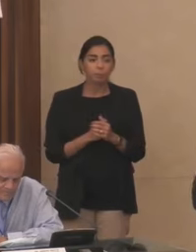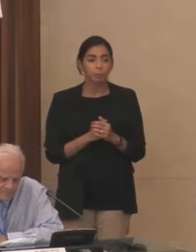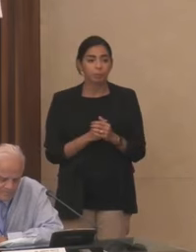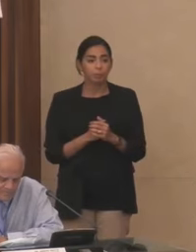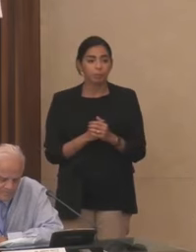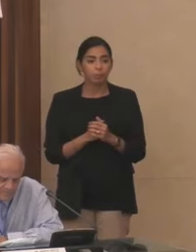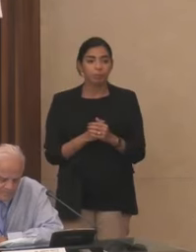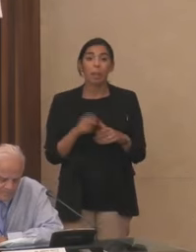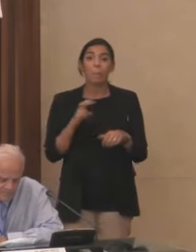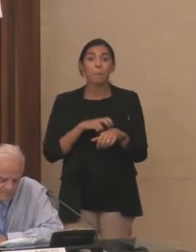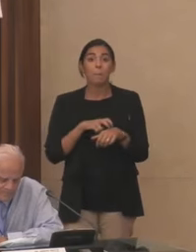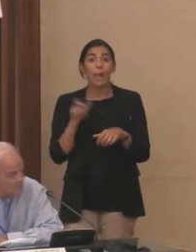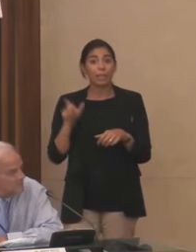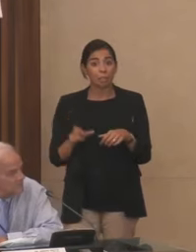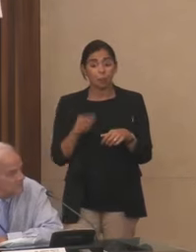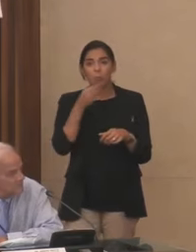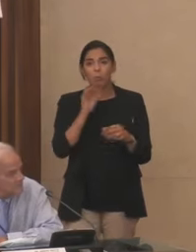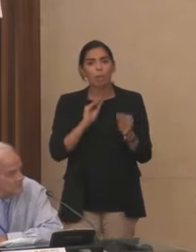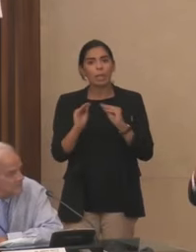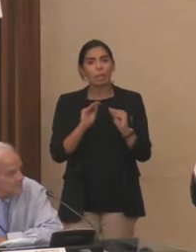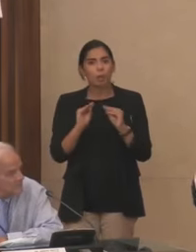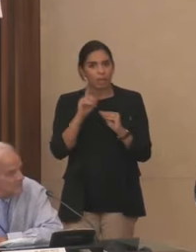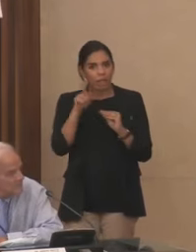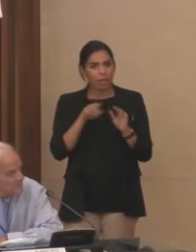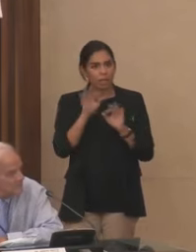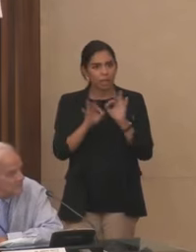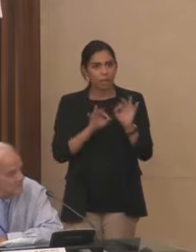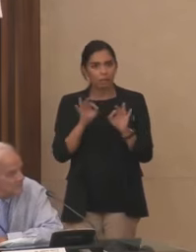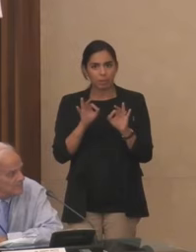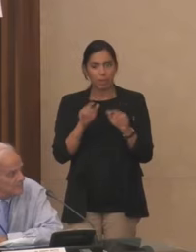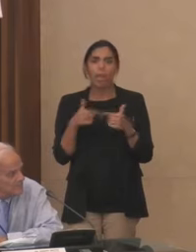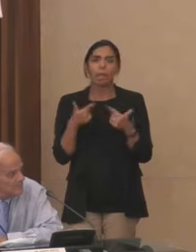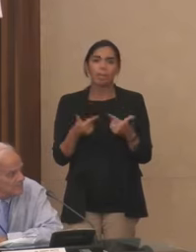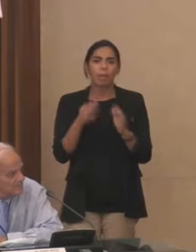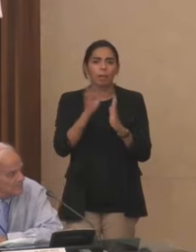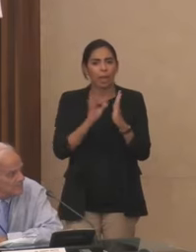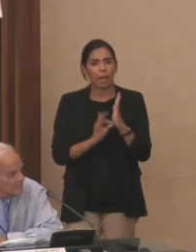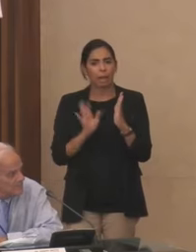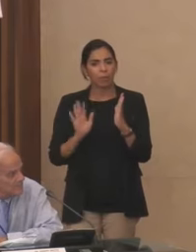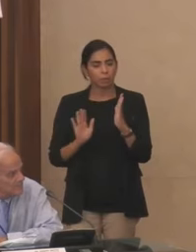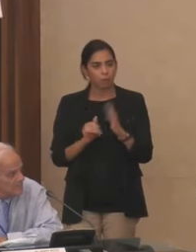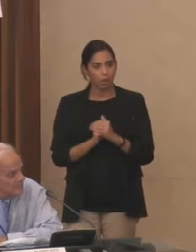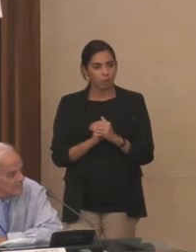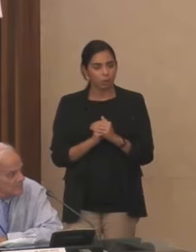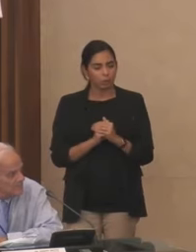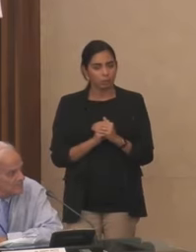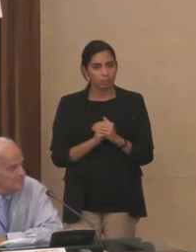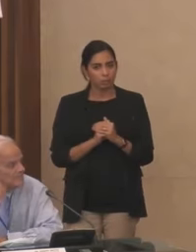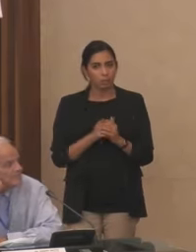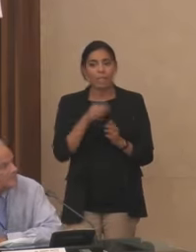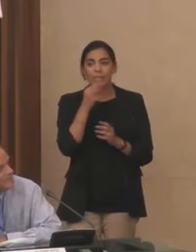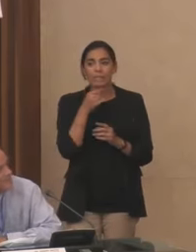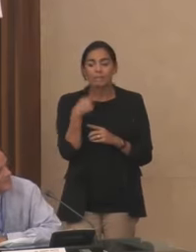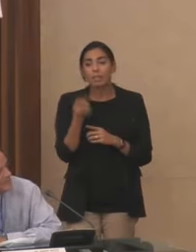Potrà lui ovviamente impostare la terapia, mettere tutti i suoi parametri e quindi sarà